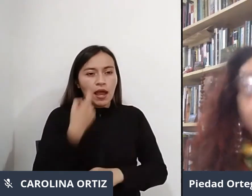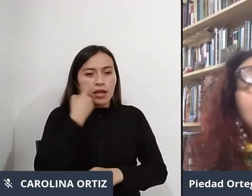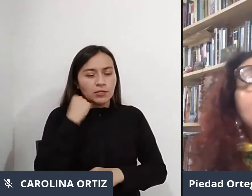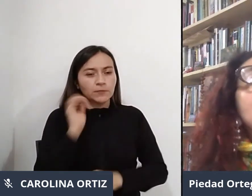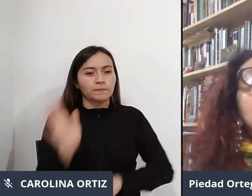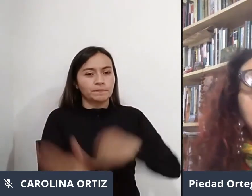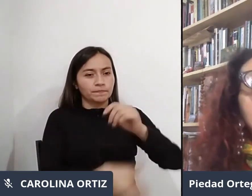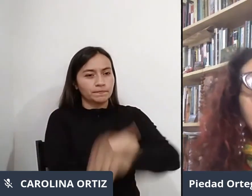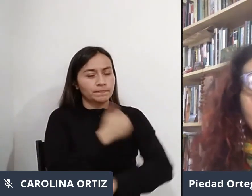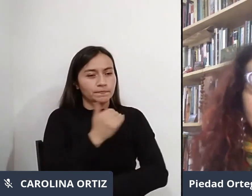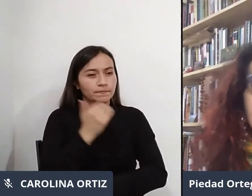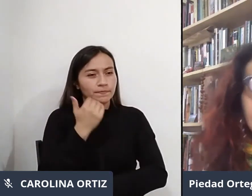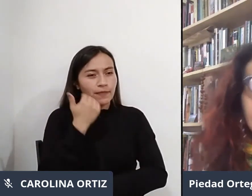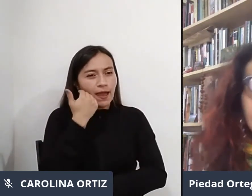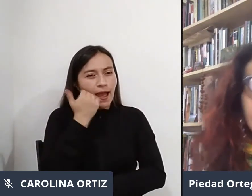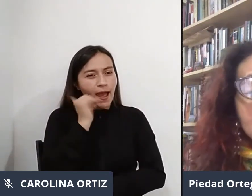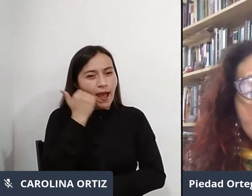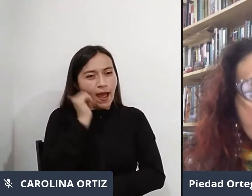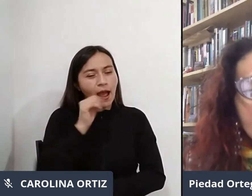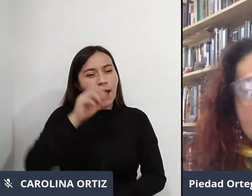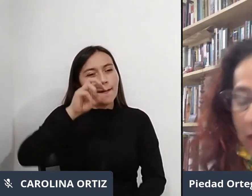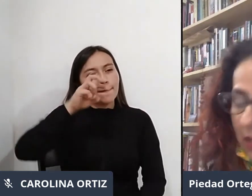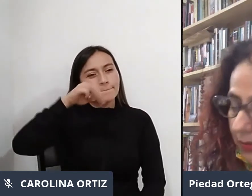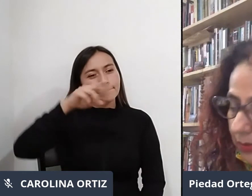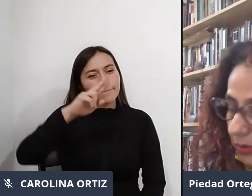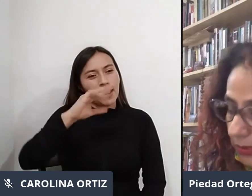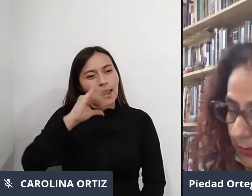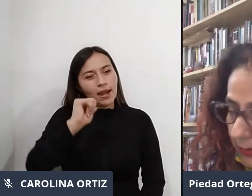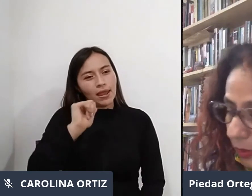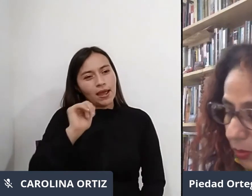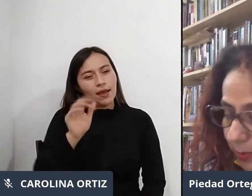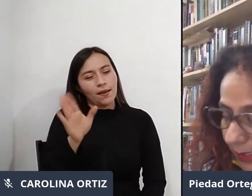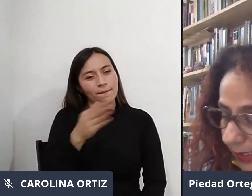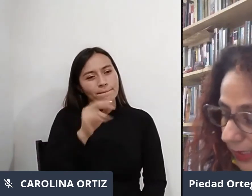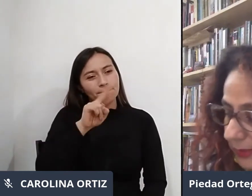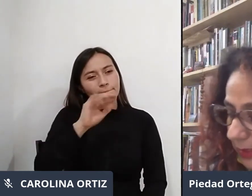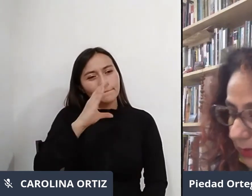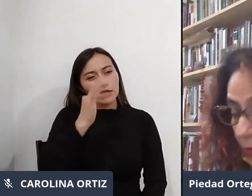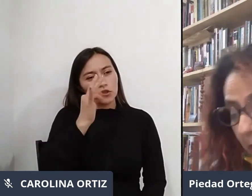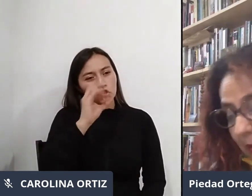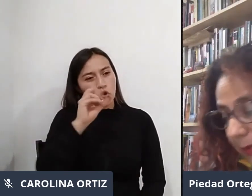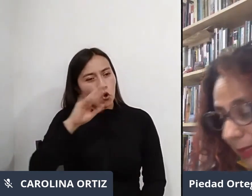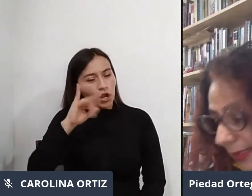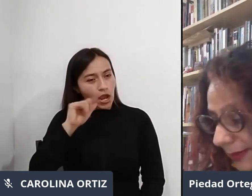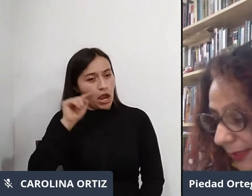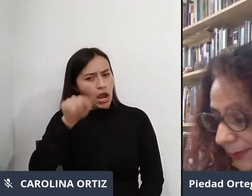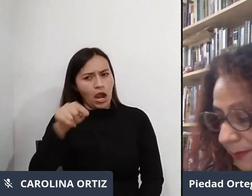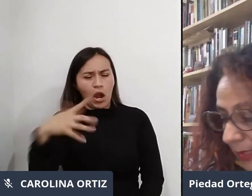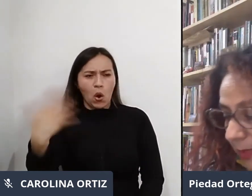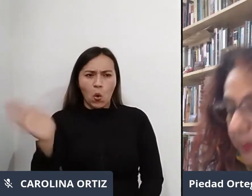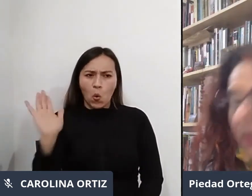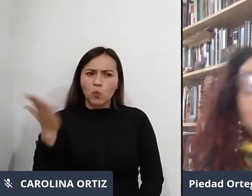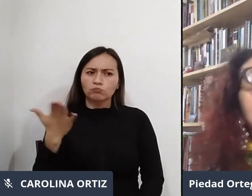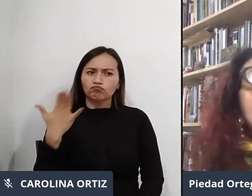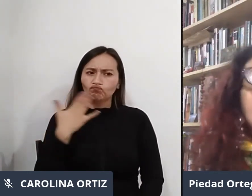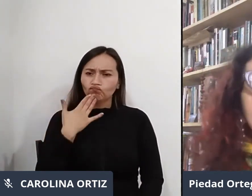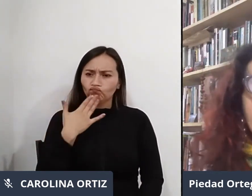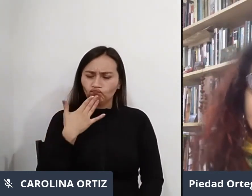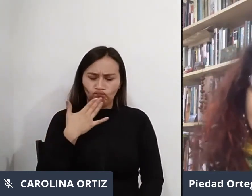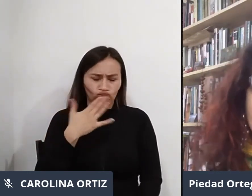Angulo, muy satisfecha, entregando todo un paquete, supuestamente,